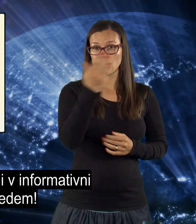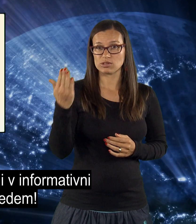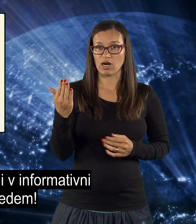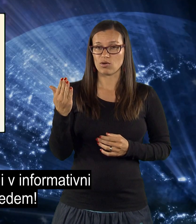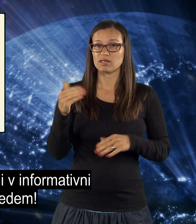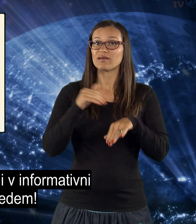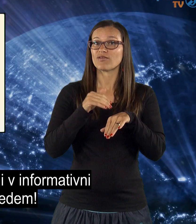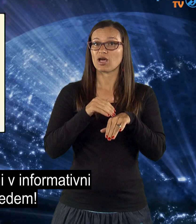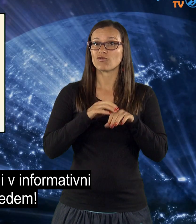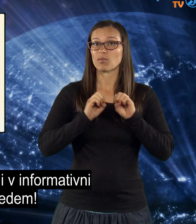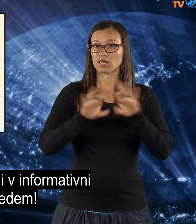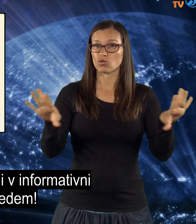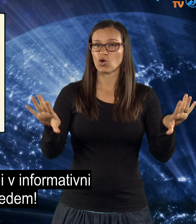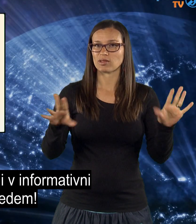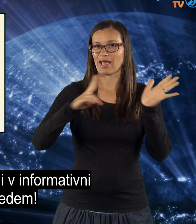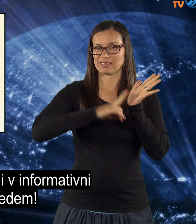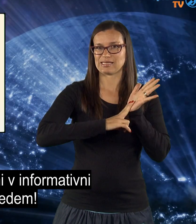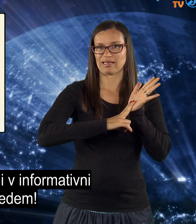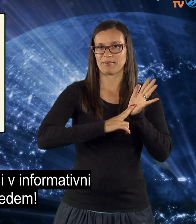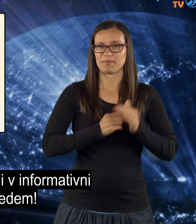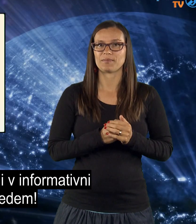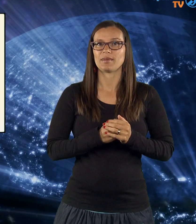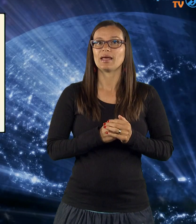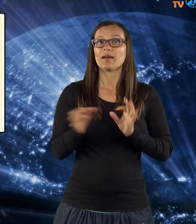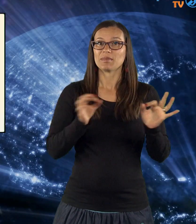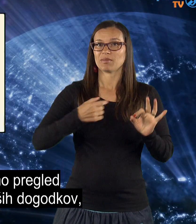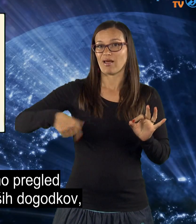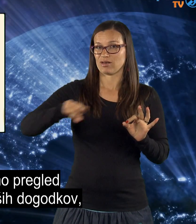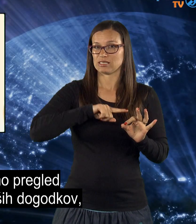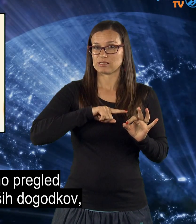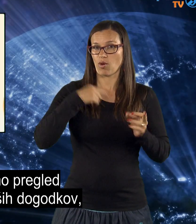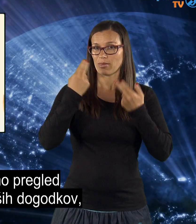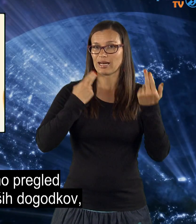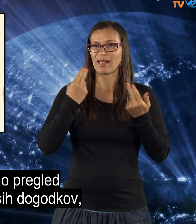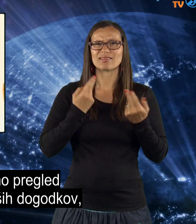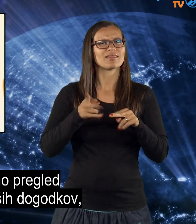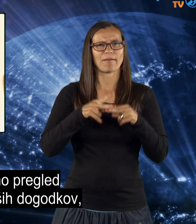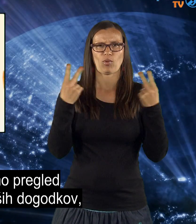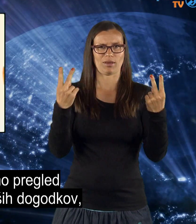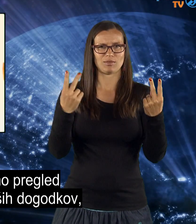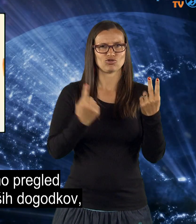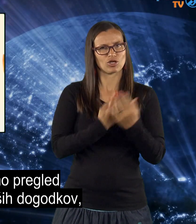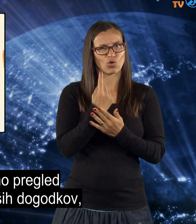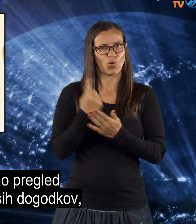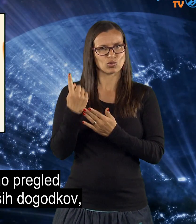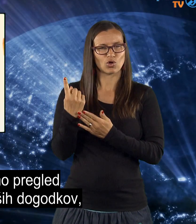Lepo pozdravljeni v informativni oddaji 7. Pripravili smo pregled najpomembnejših dogodkov, ki